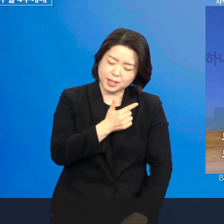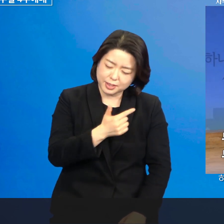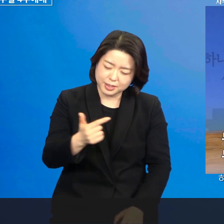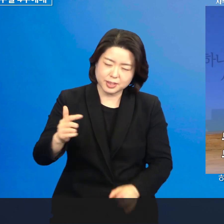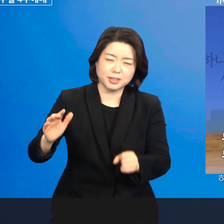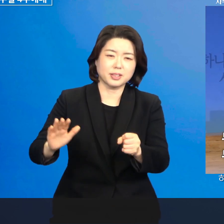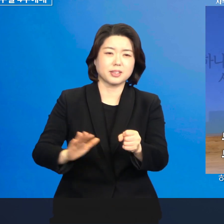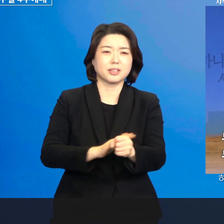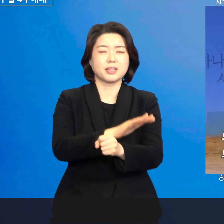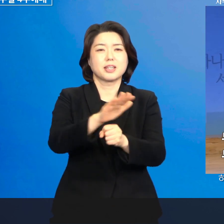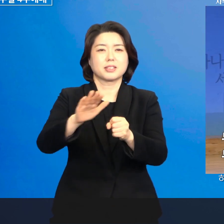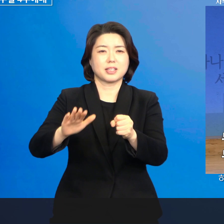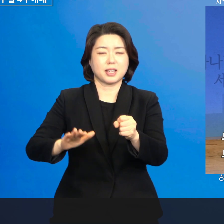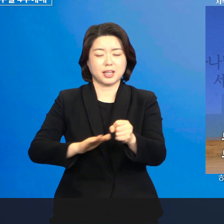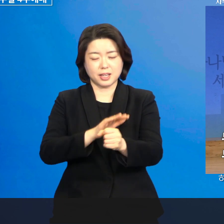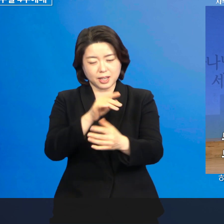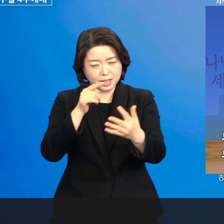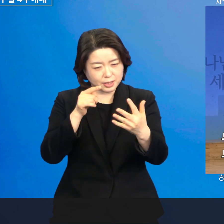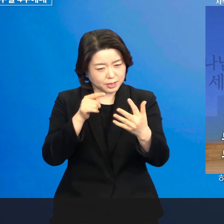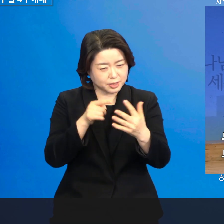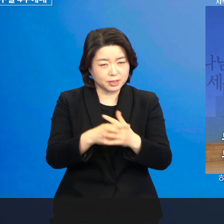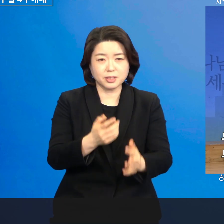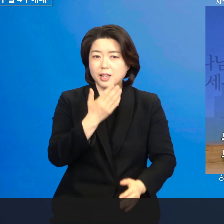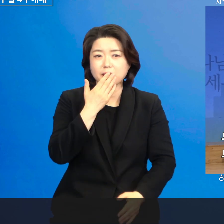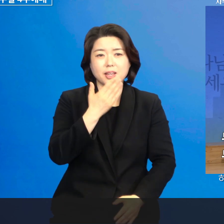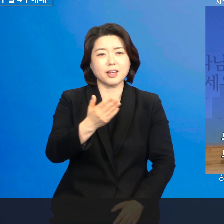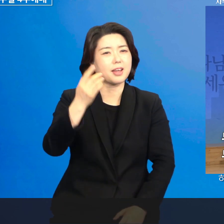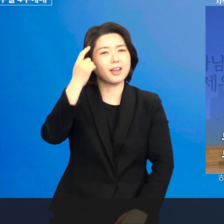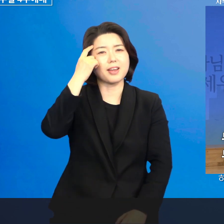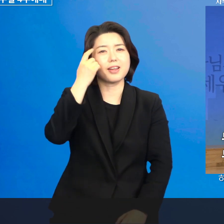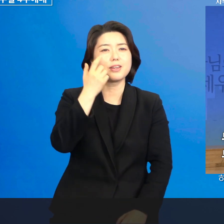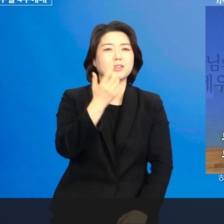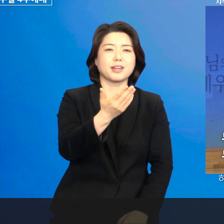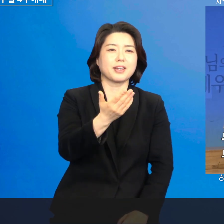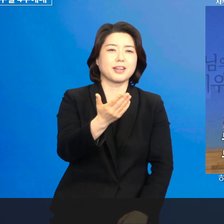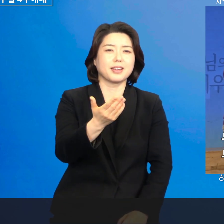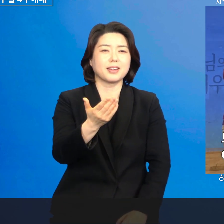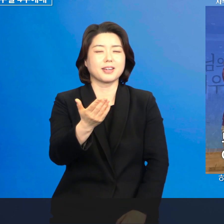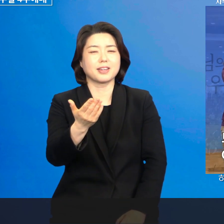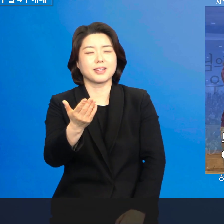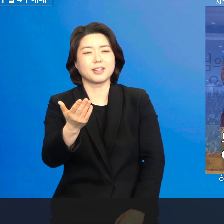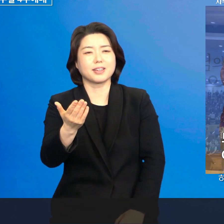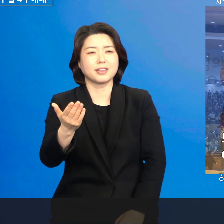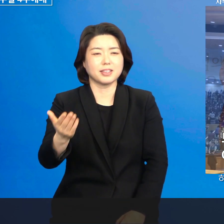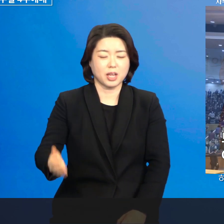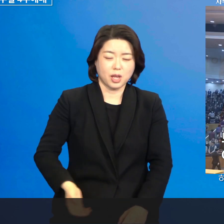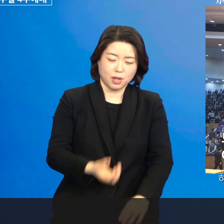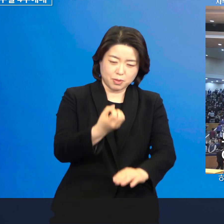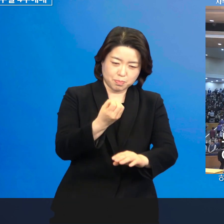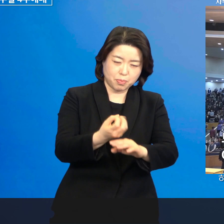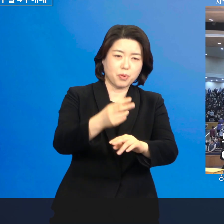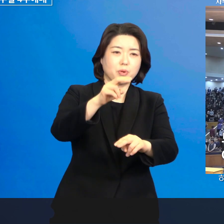누가 깊은 사랑 증명할까